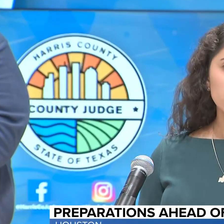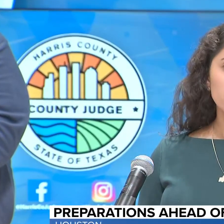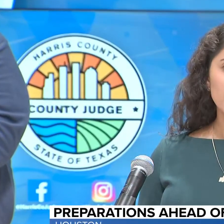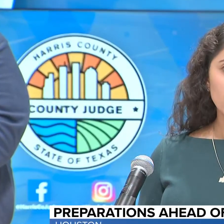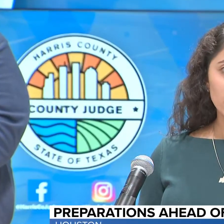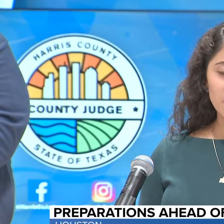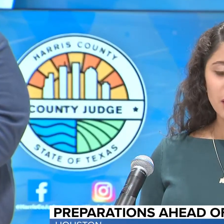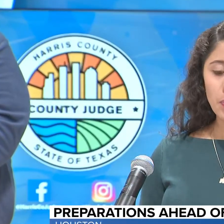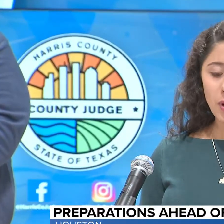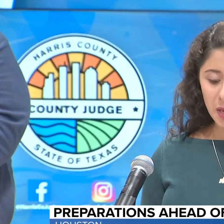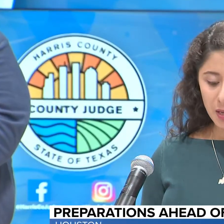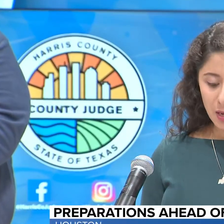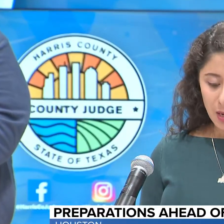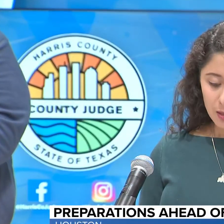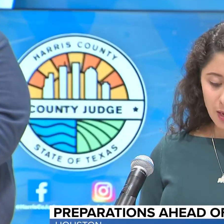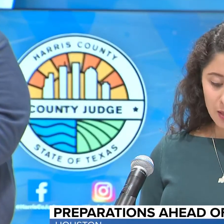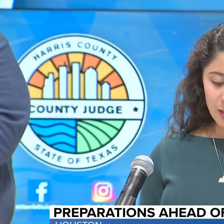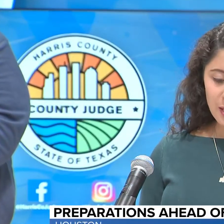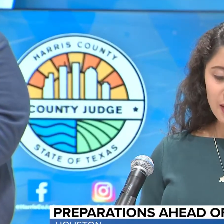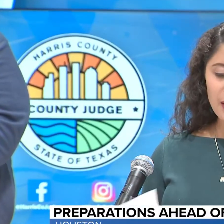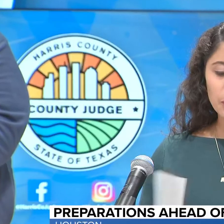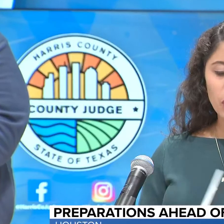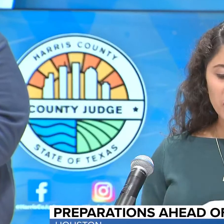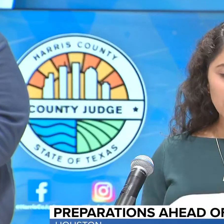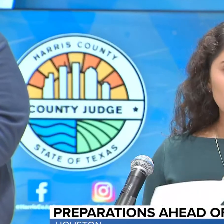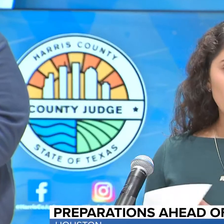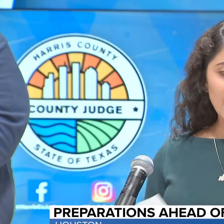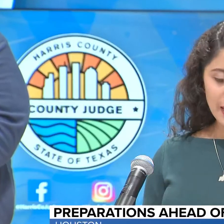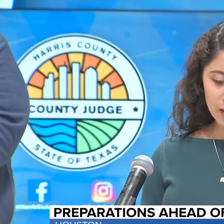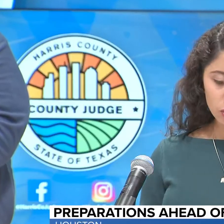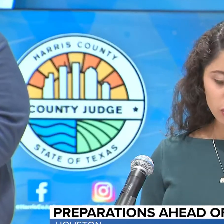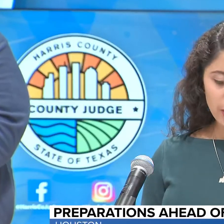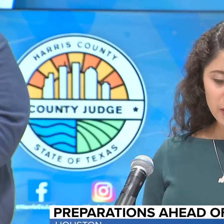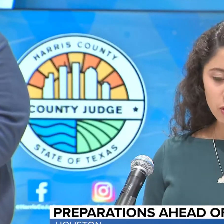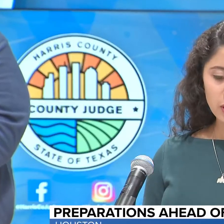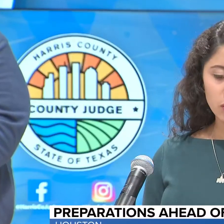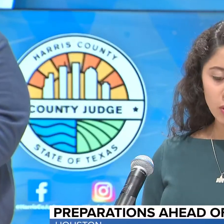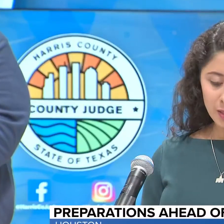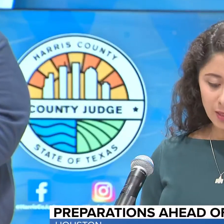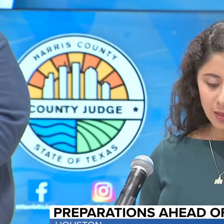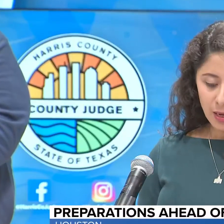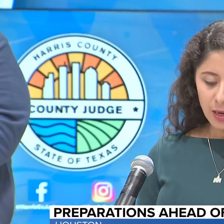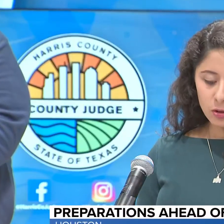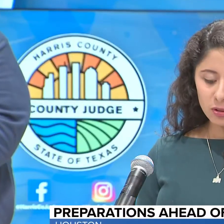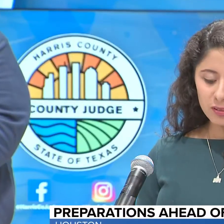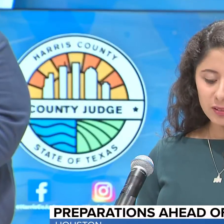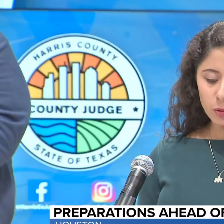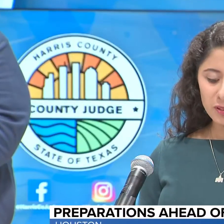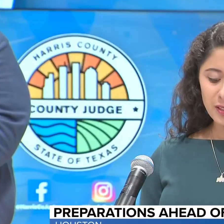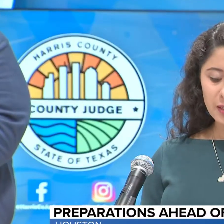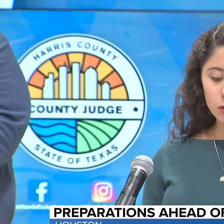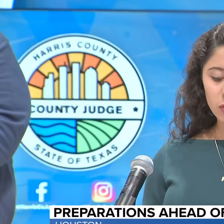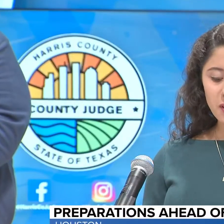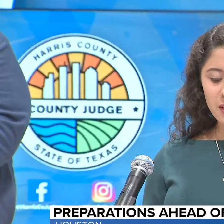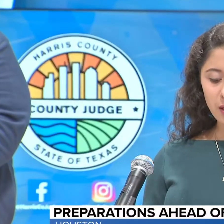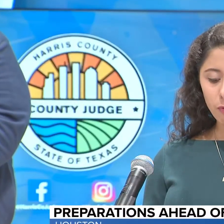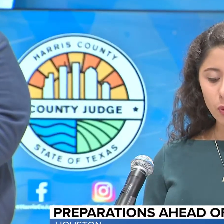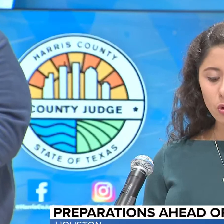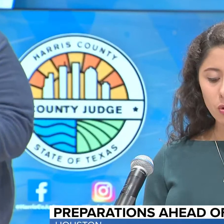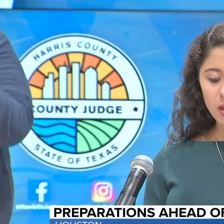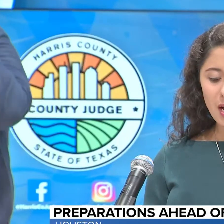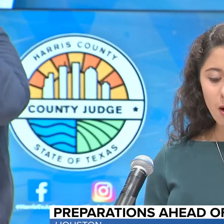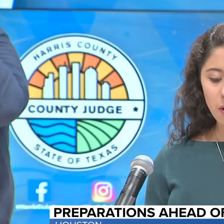No olvide sus mascotas. Si puede tenerlas por dentro, haga eso. Si las mascotas no entran, entonces asegúrese que haya